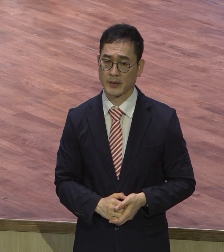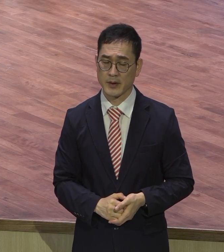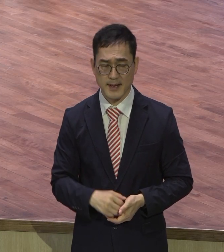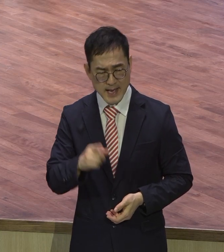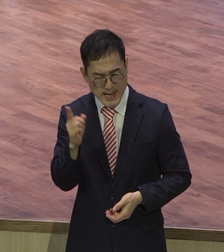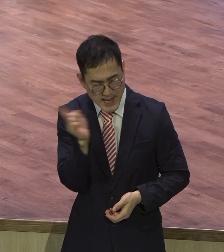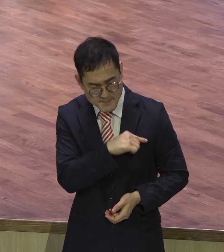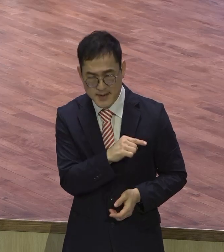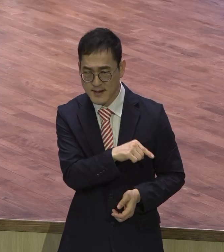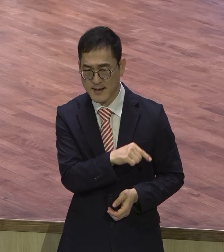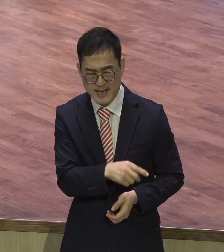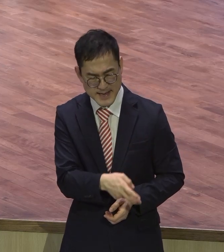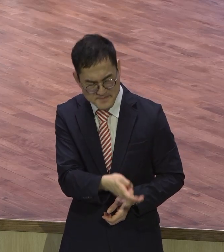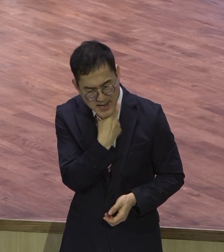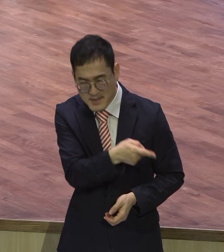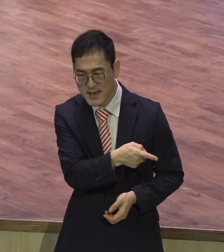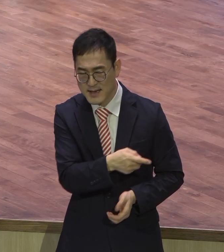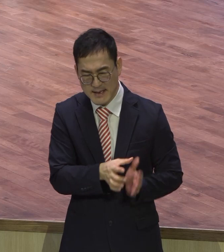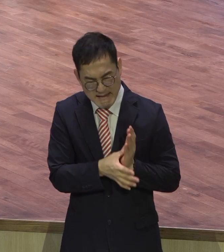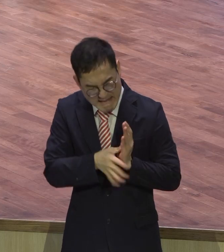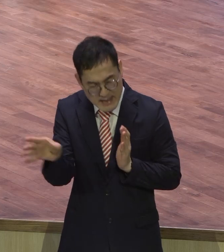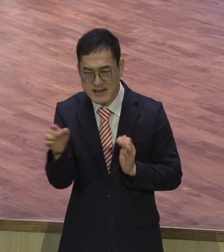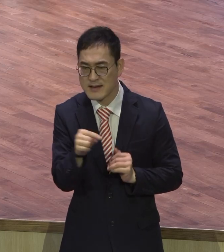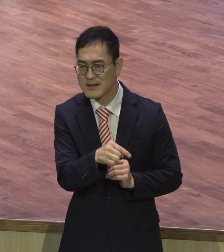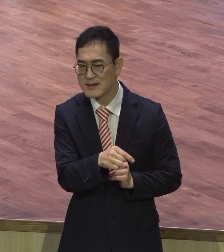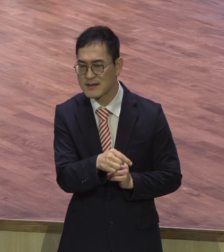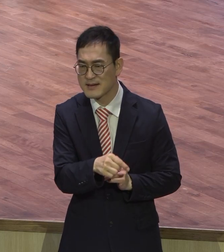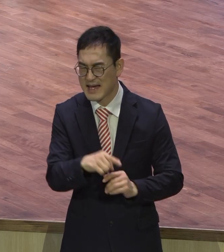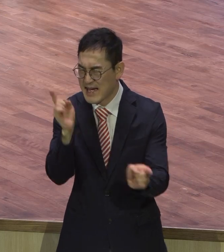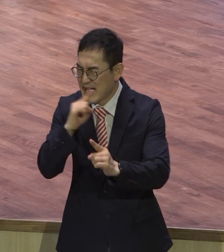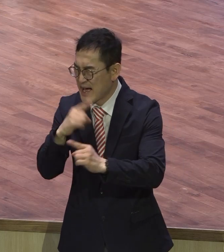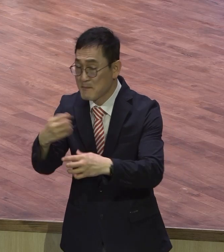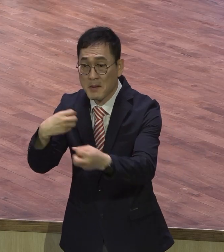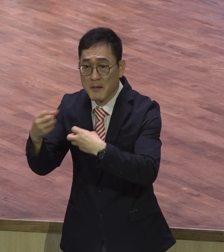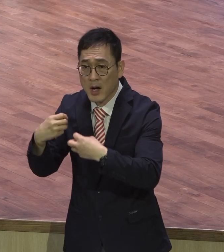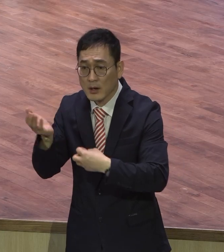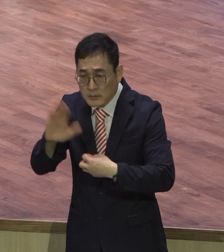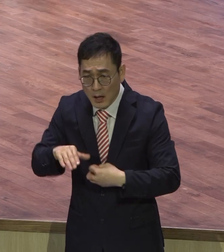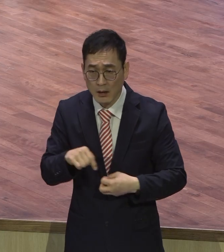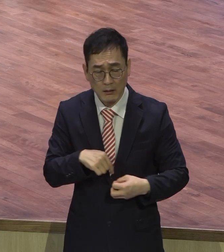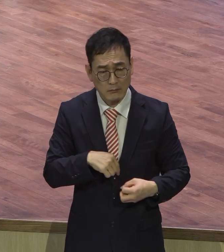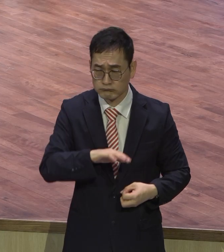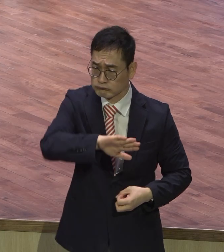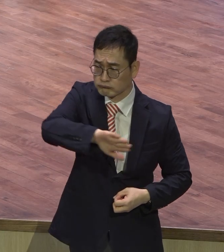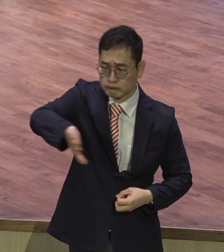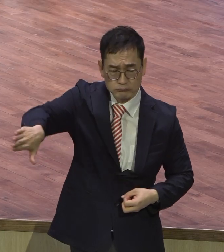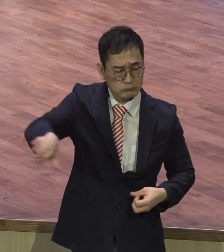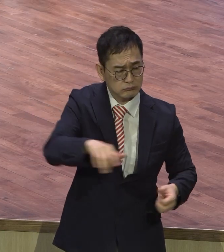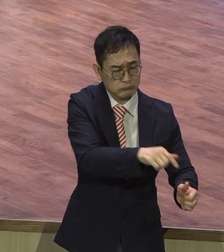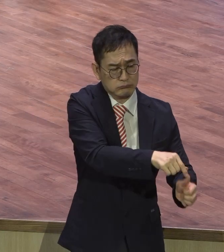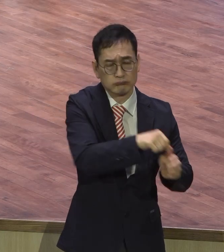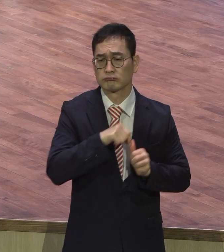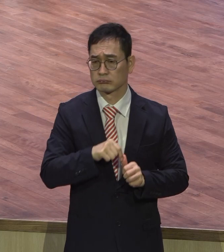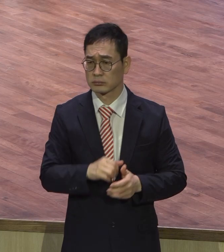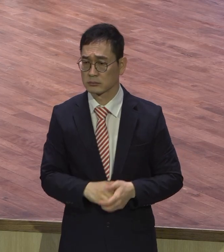세리를 제자로 뽑았느냐. 그것은 바로 사람에 대한